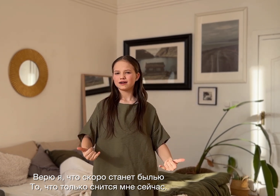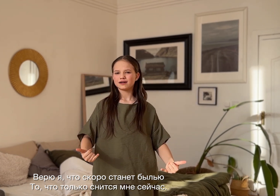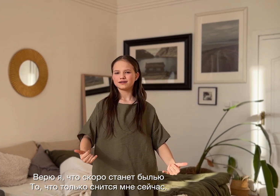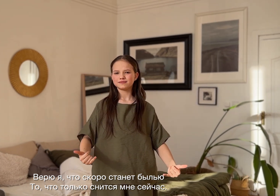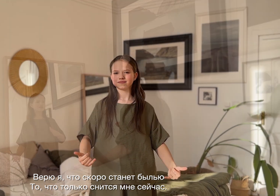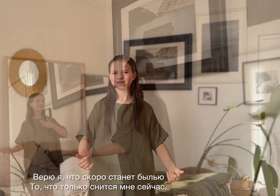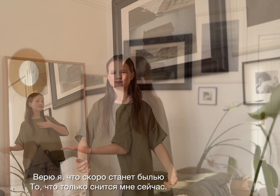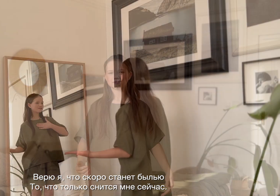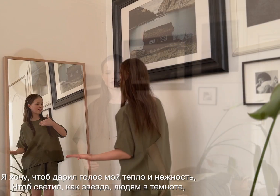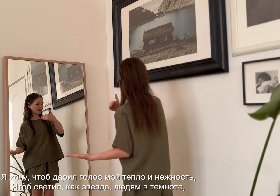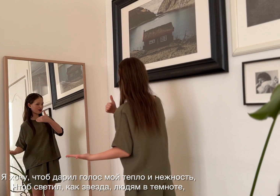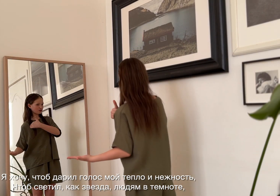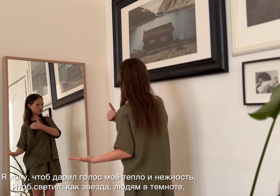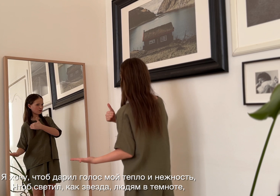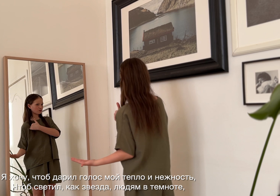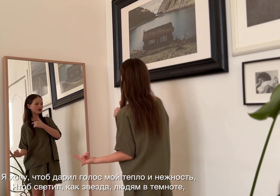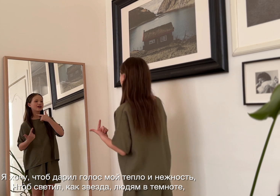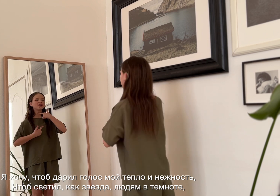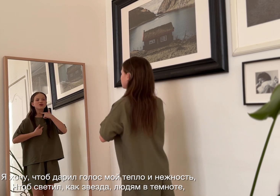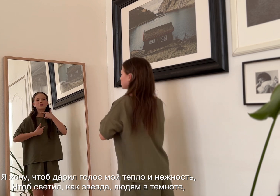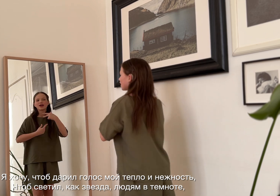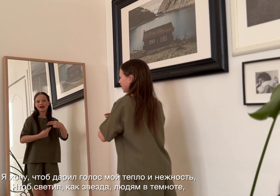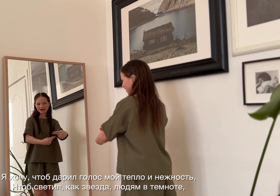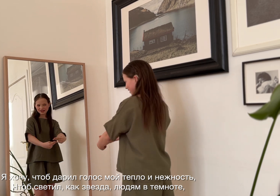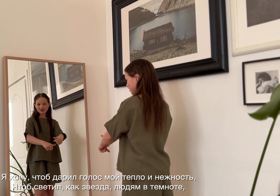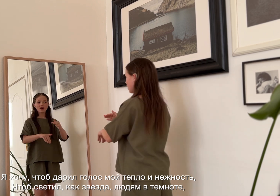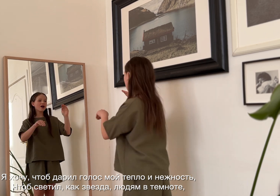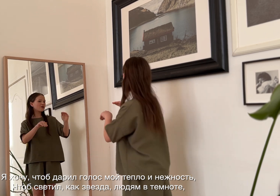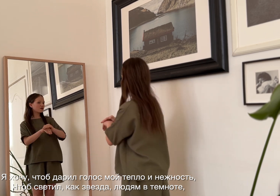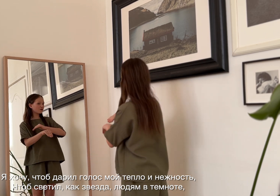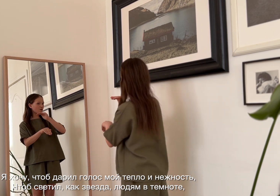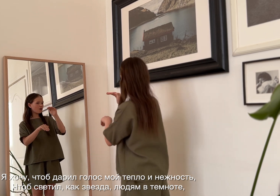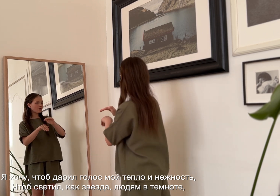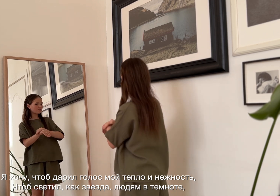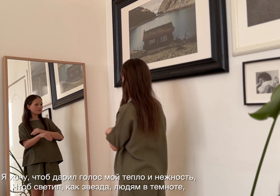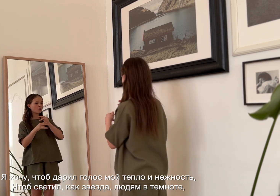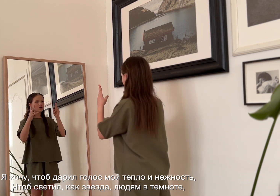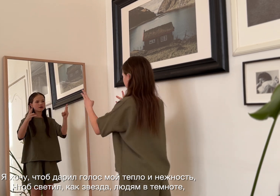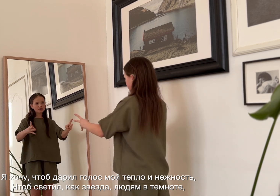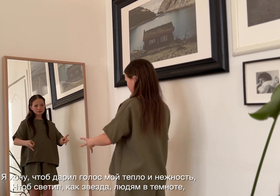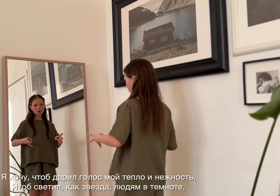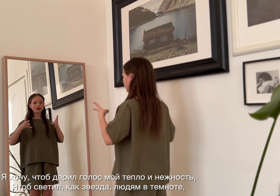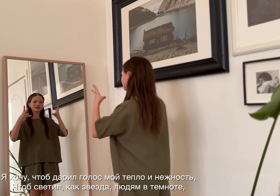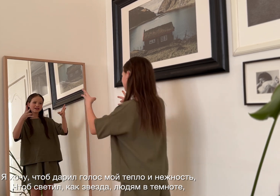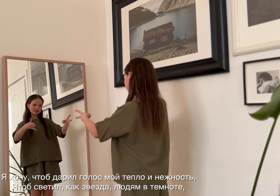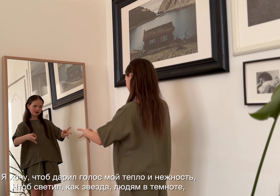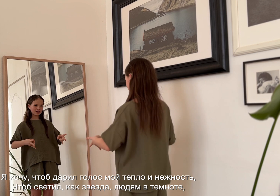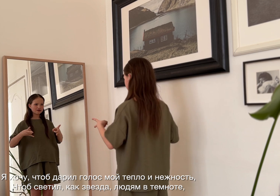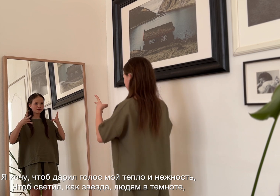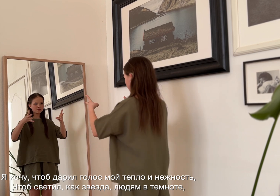сейчас. Я хочу, чтоб дарил голос мой тепло и нежность,